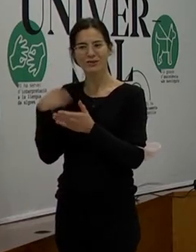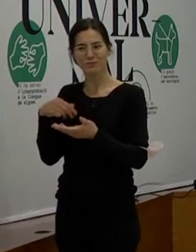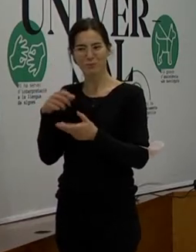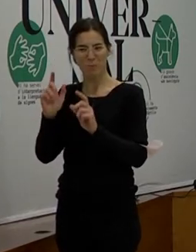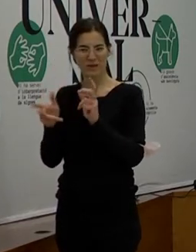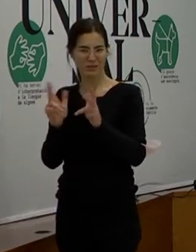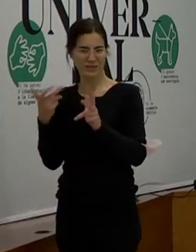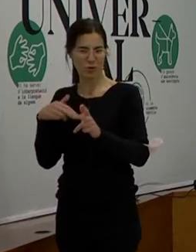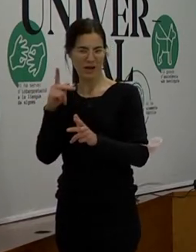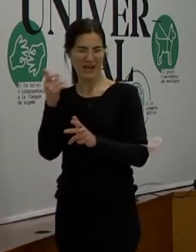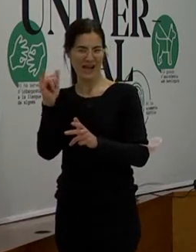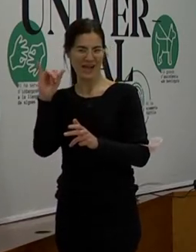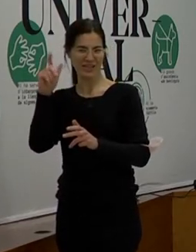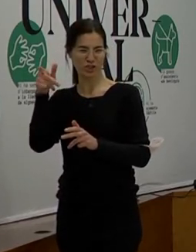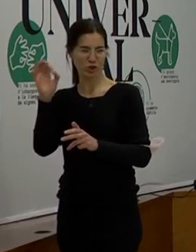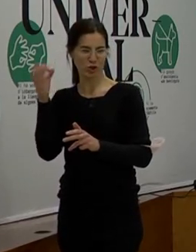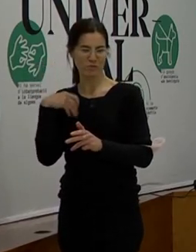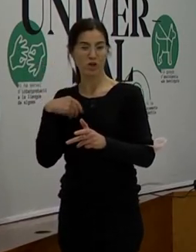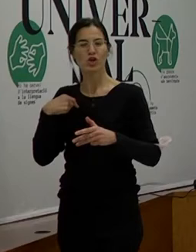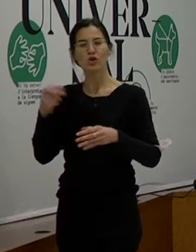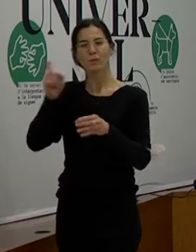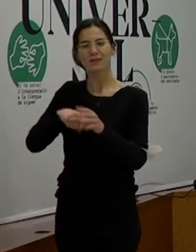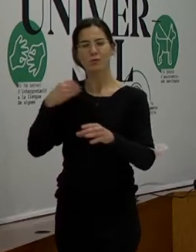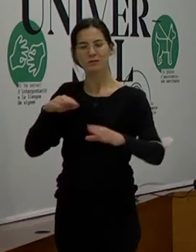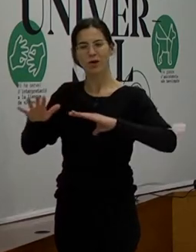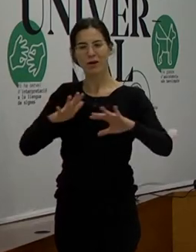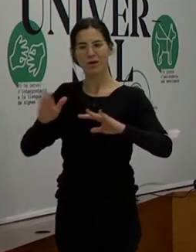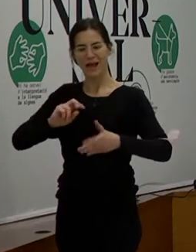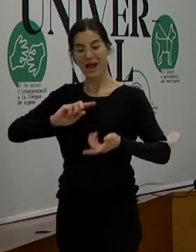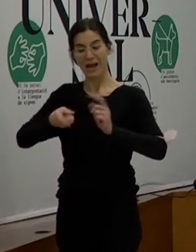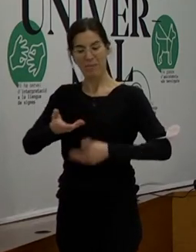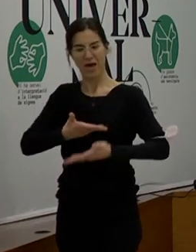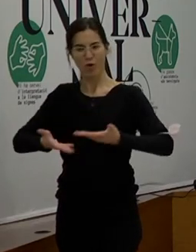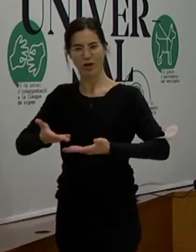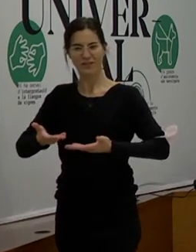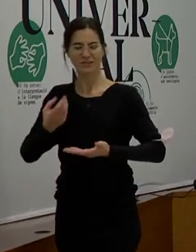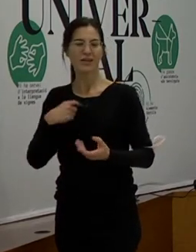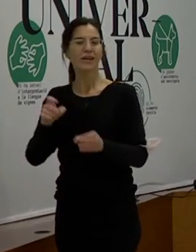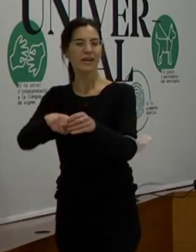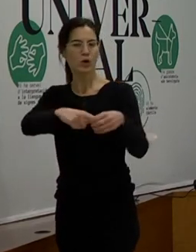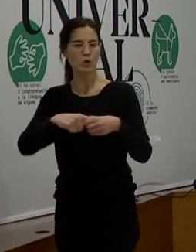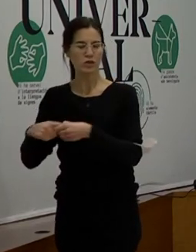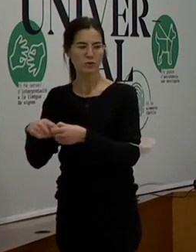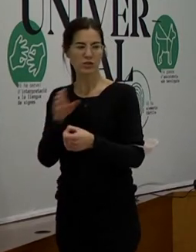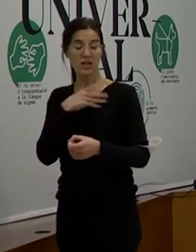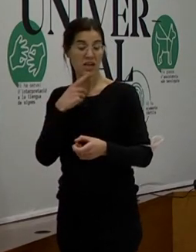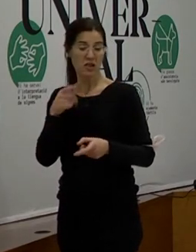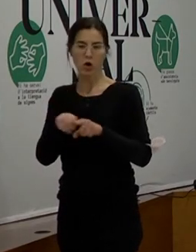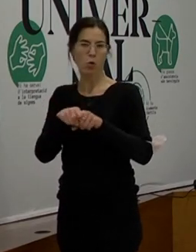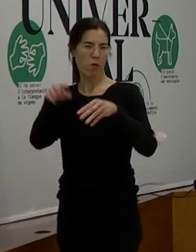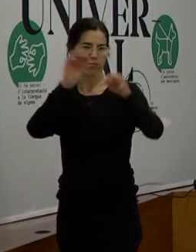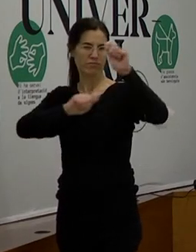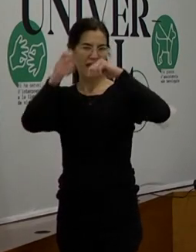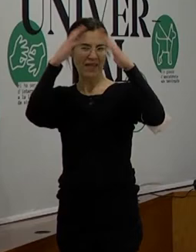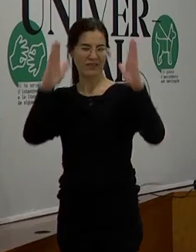Lagunac. Jo sóc del moviment de Canviadores Inclusivos, que és una entitat sense ànim